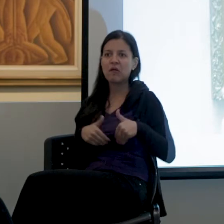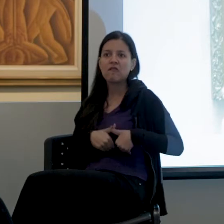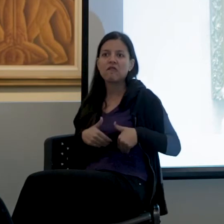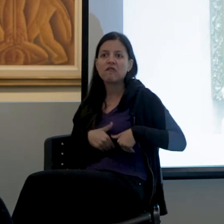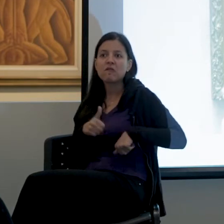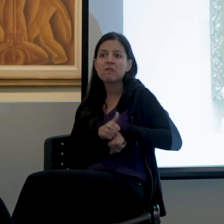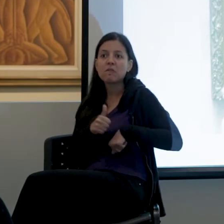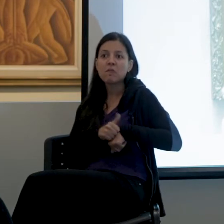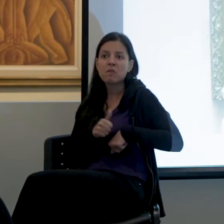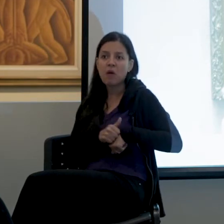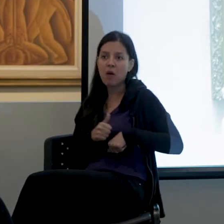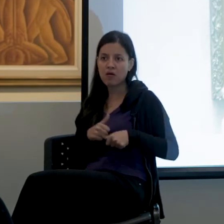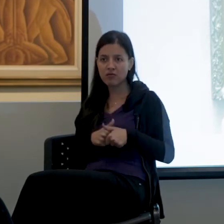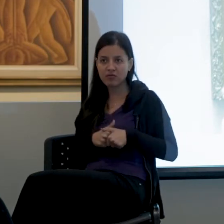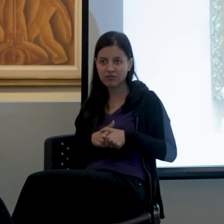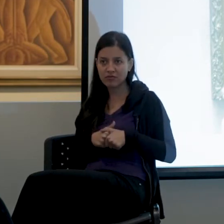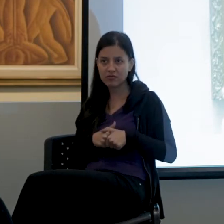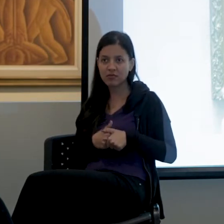morando em